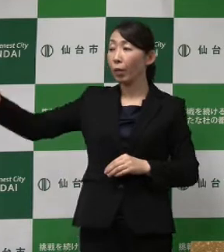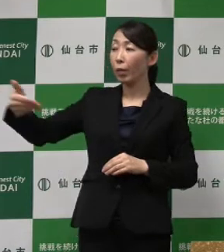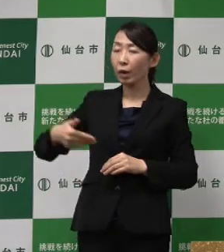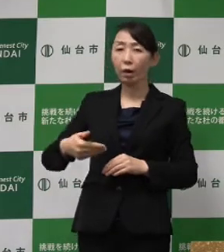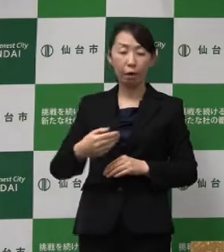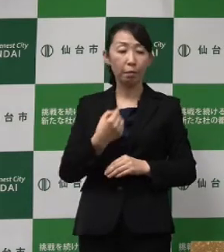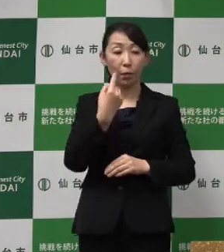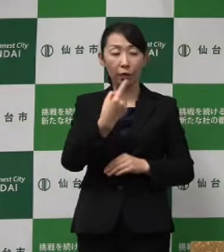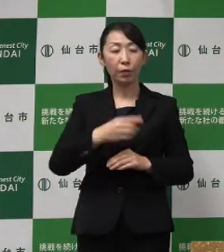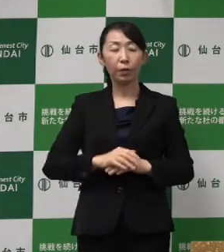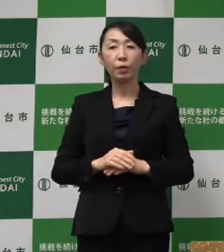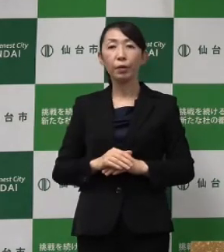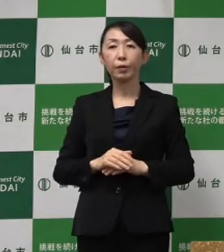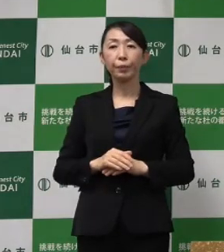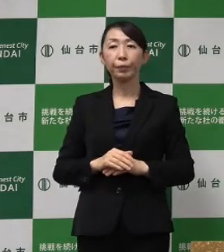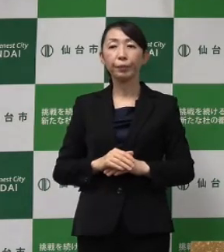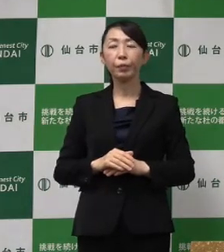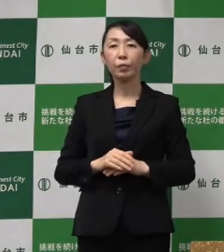もう一点、ちょっと